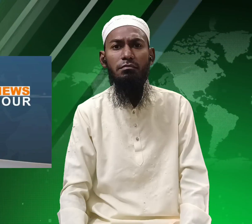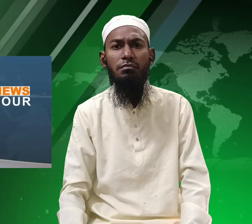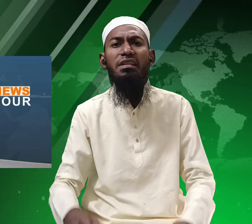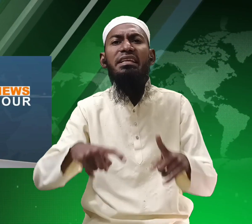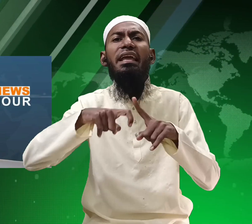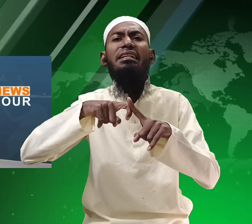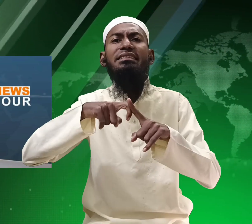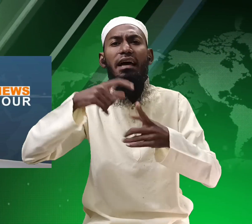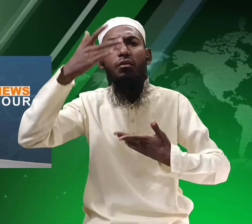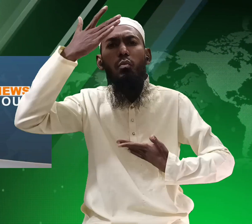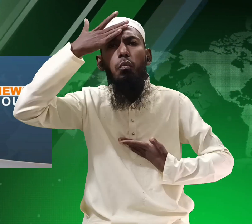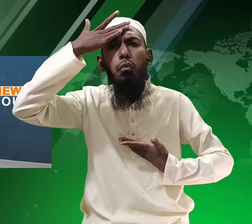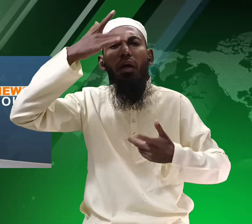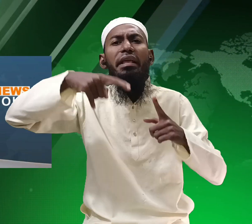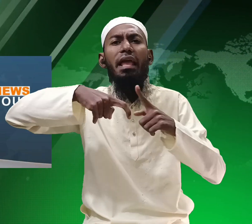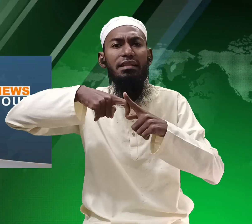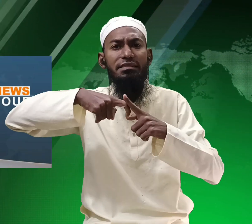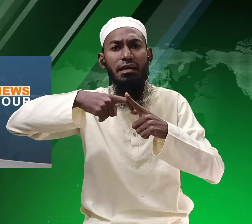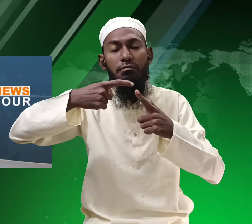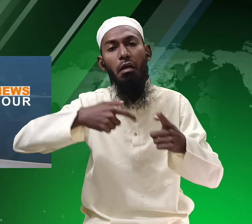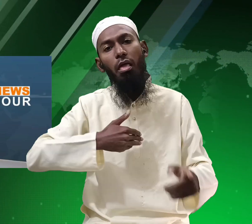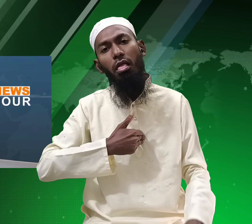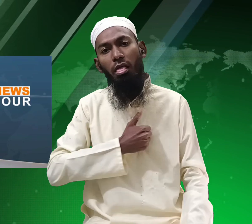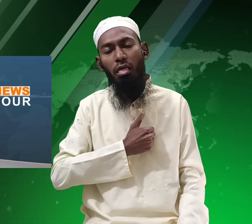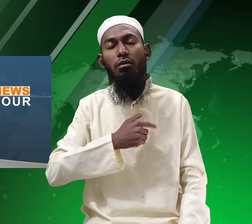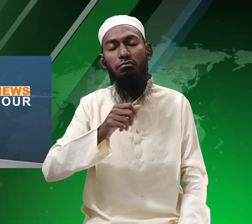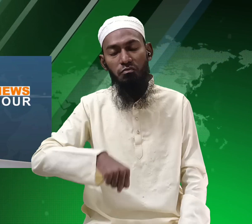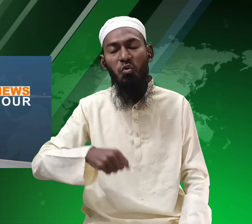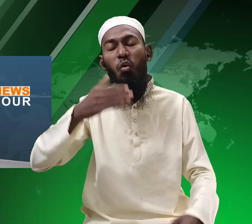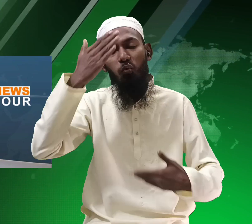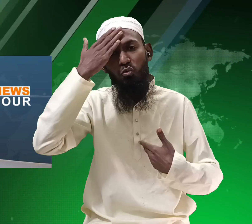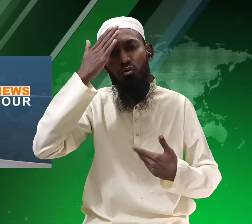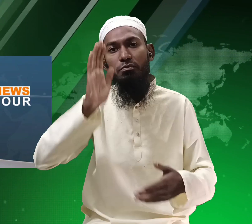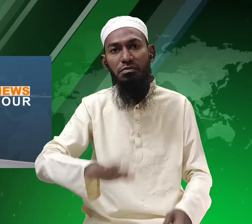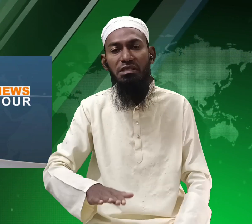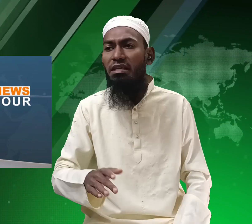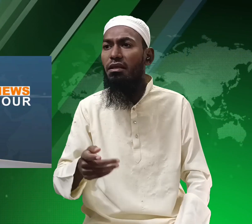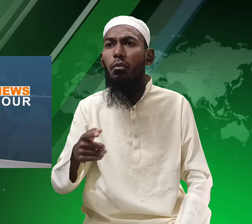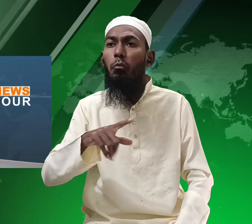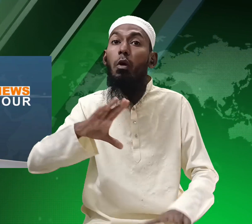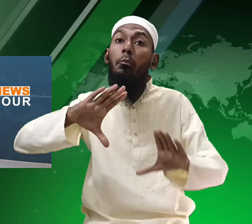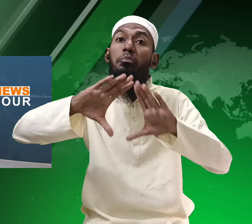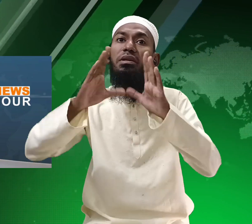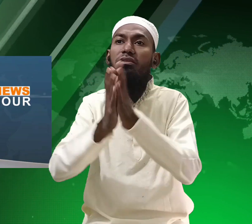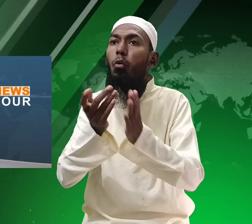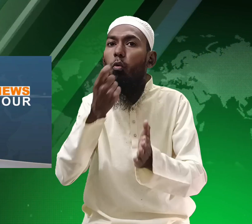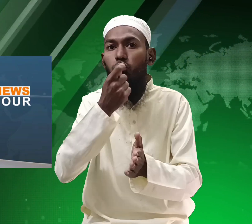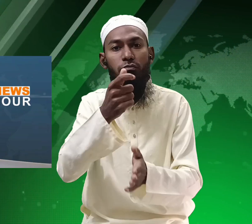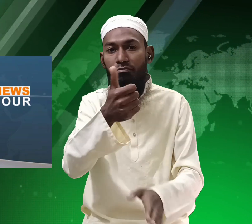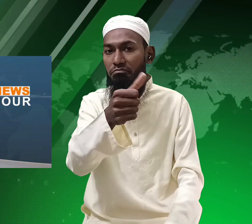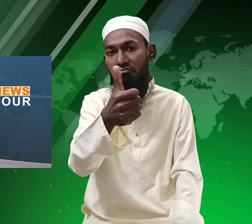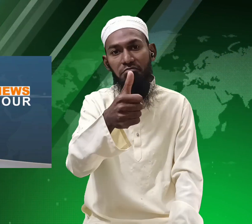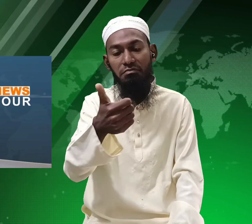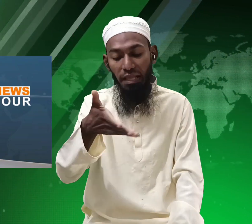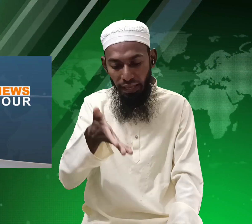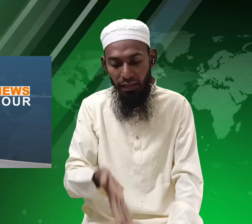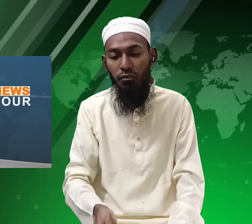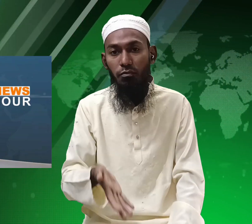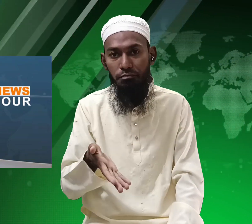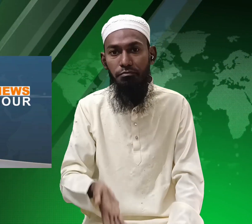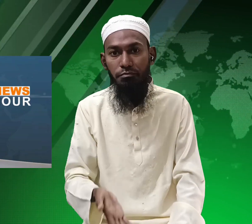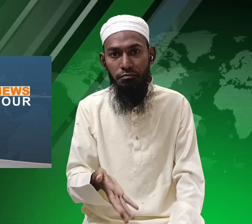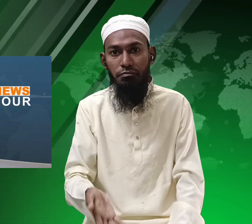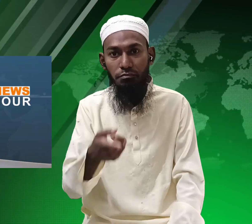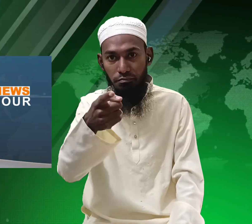ক্যান্সার একটি মরণঘাতী ব্যাধি। এই ব্যাধির প্রতিষেধকের জন্য অপেক্ষায় পুরো বিশ্ব। এবার সেই ব্যাধি থেকে মুক্তি দিতে